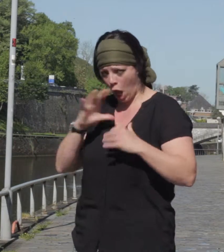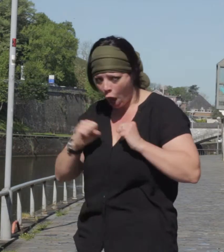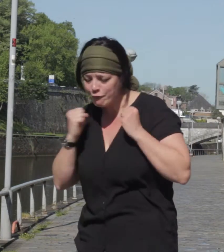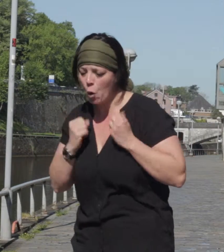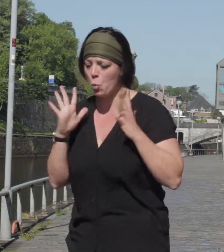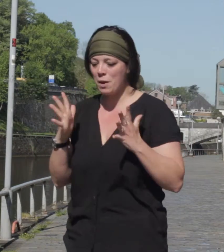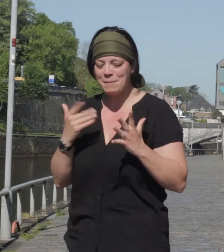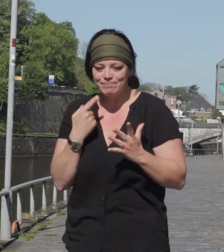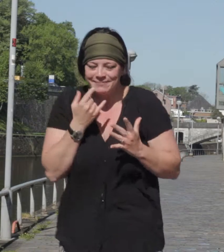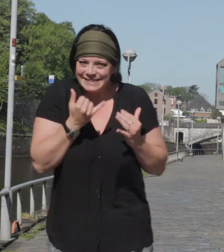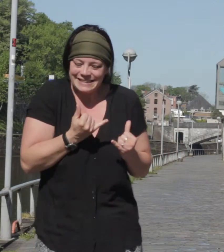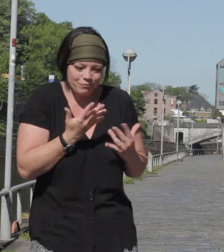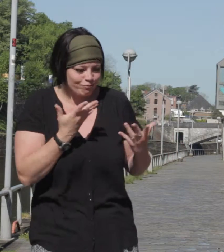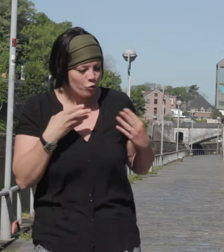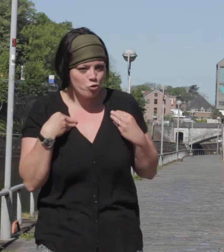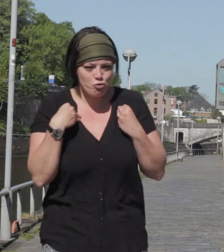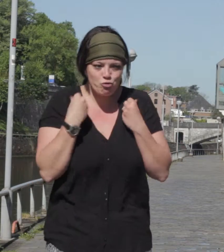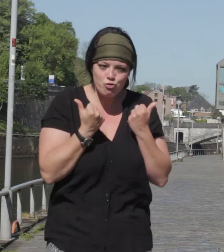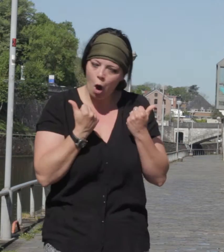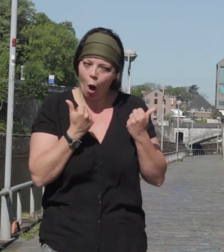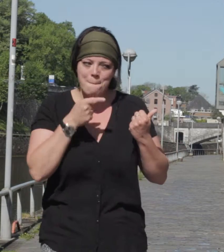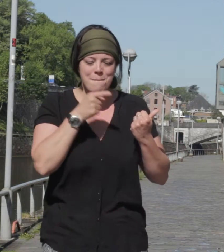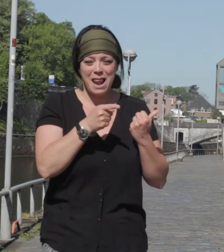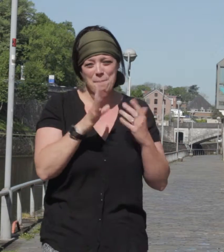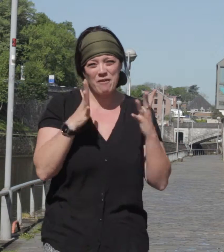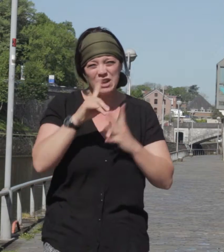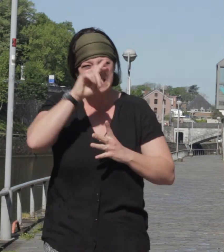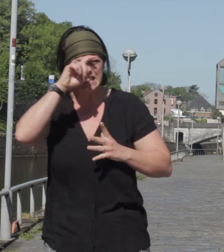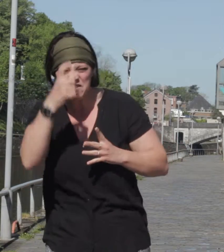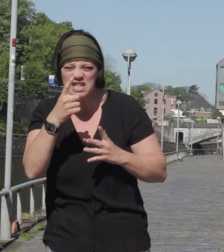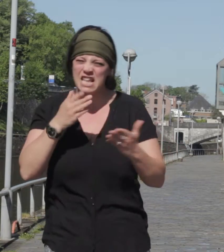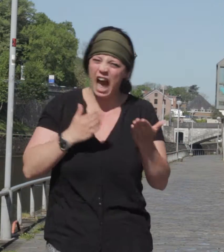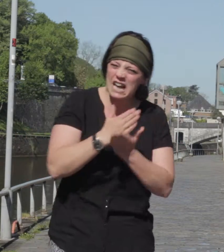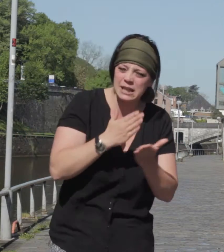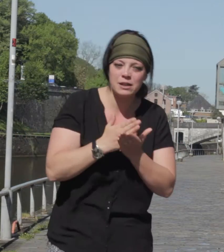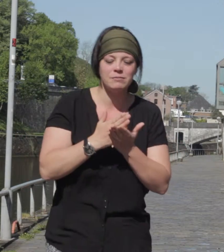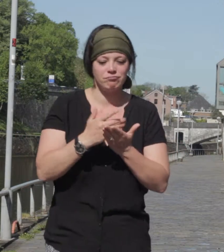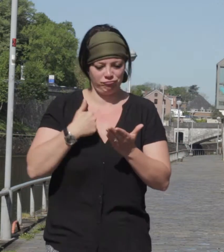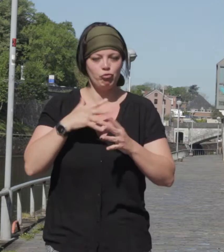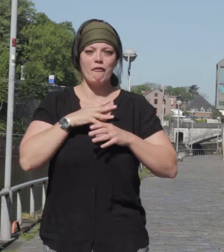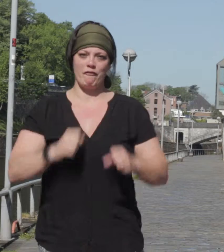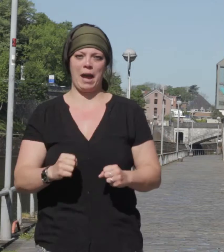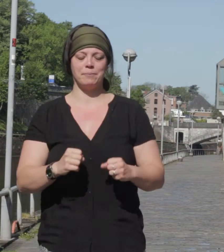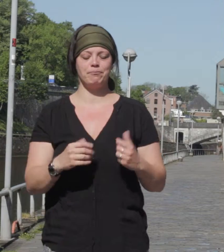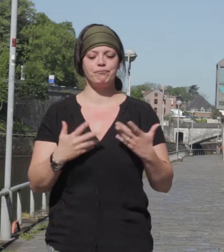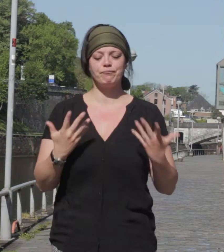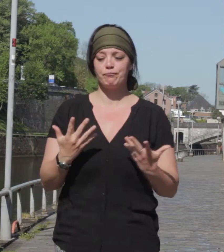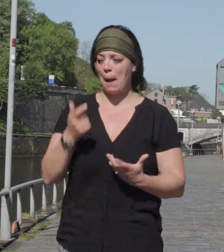aux personnes requérant une structure trop lourde à mettre en place dans les festivals existants. Pour nous, l'expérience que les festivaliers porteurs d'un